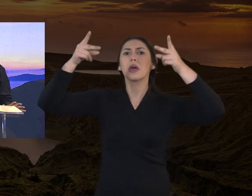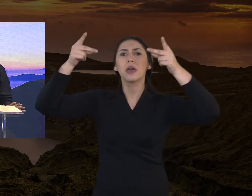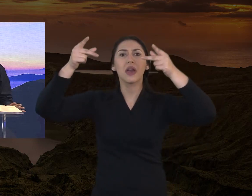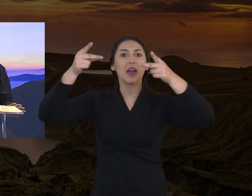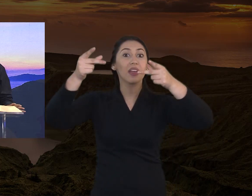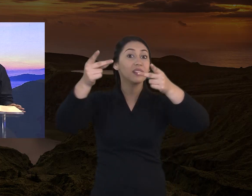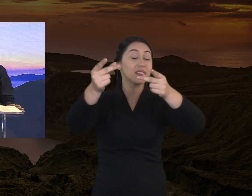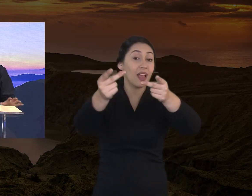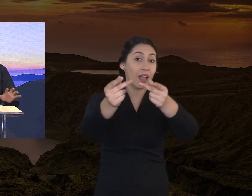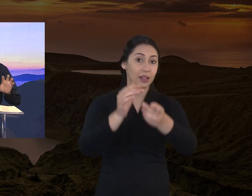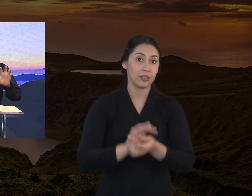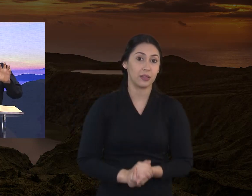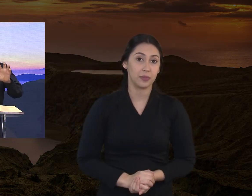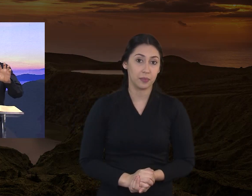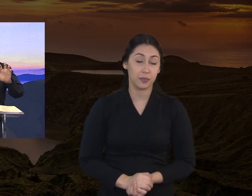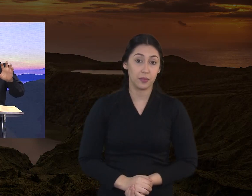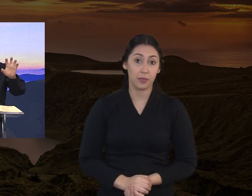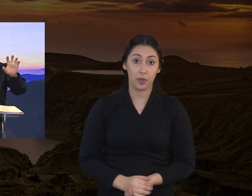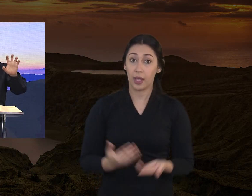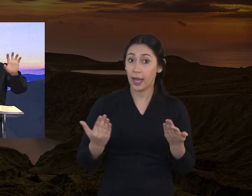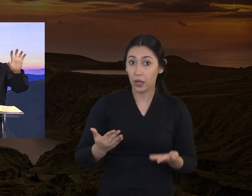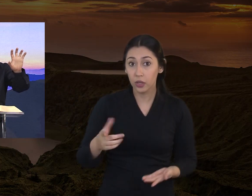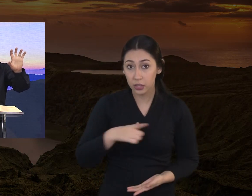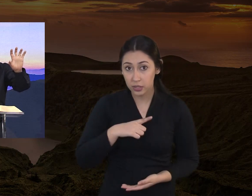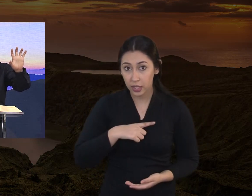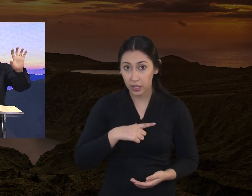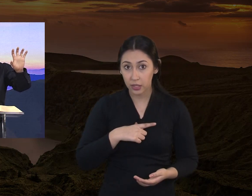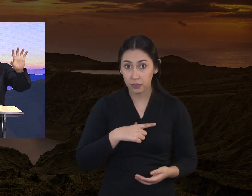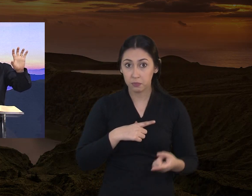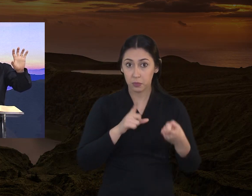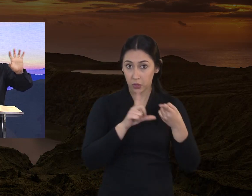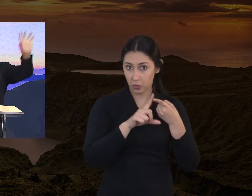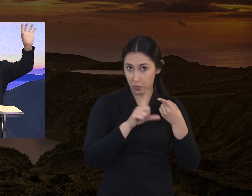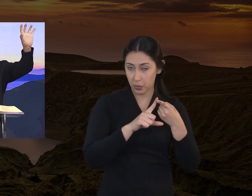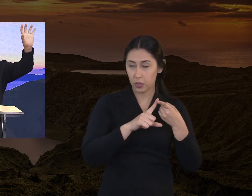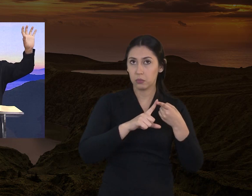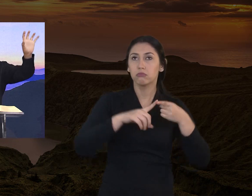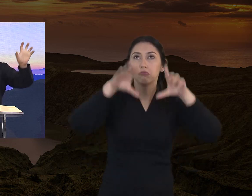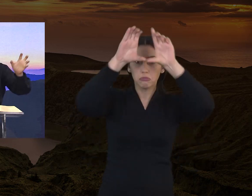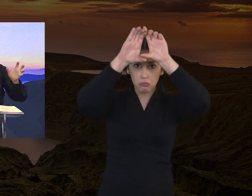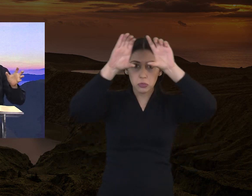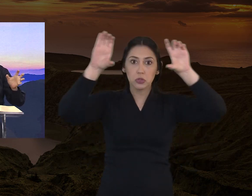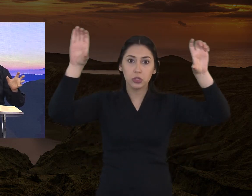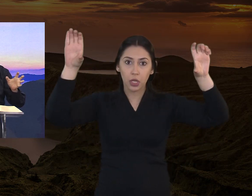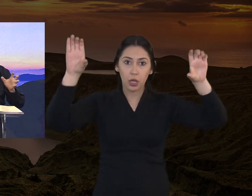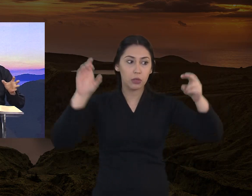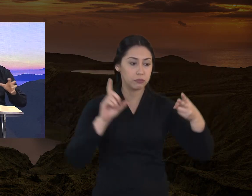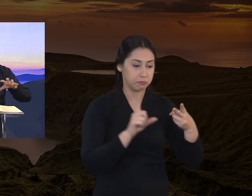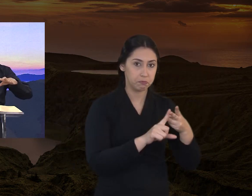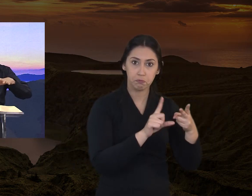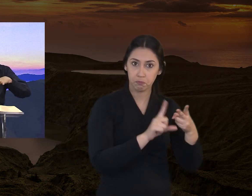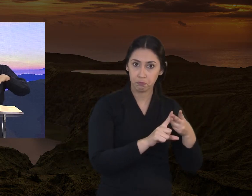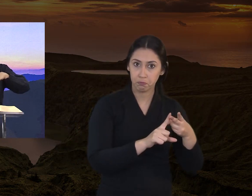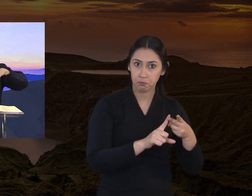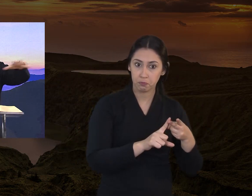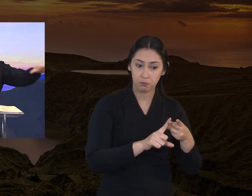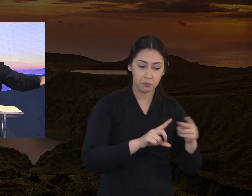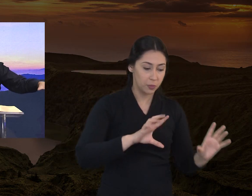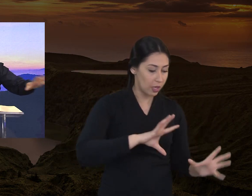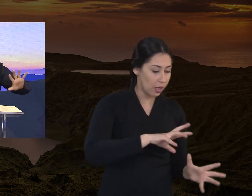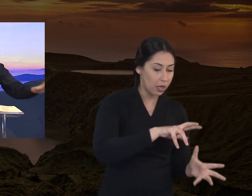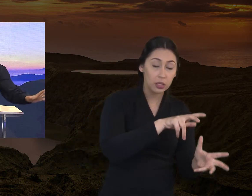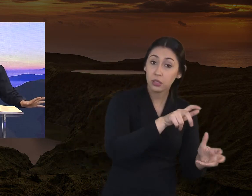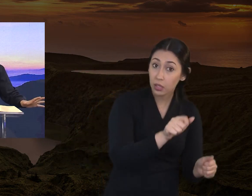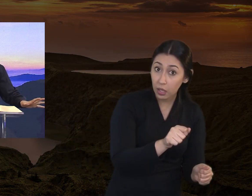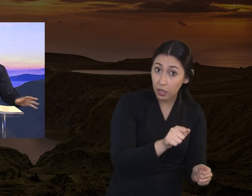de Deus. Então nós temos coisas da dimensão das coisas do céu, nós temos a dimensão das coisas sobre a